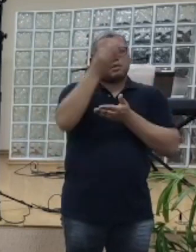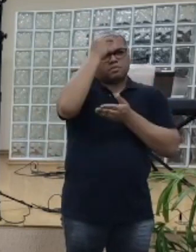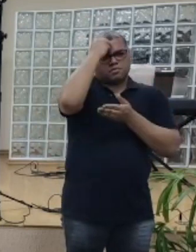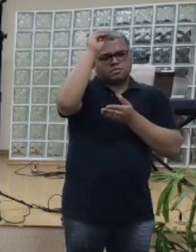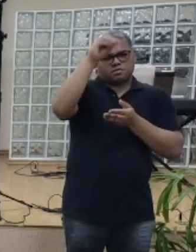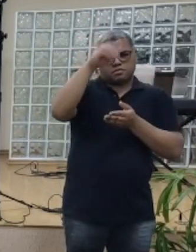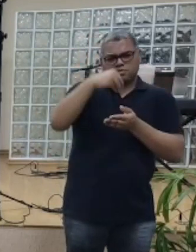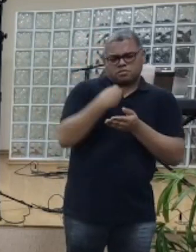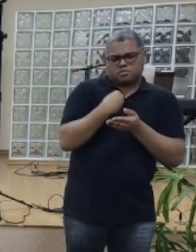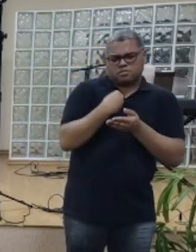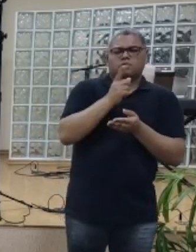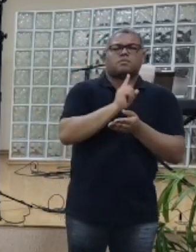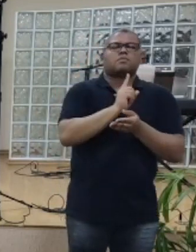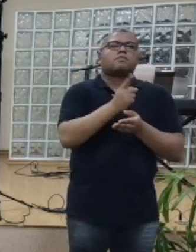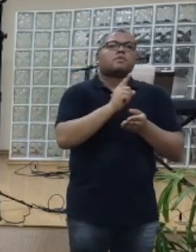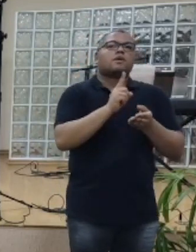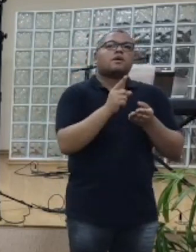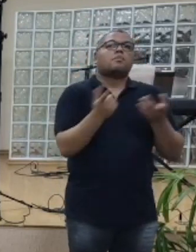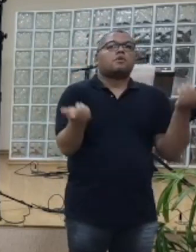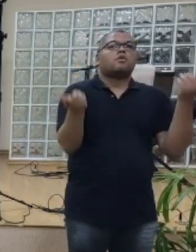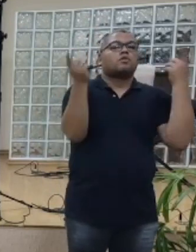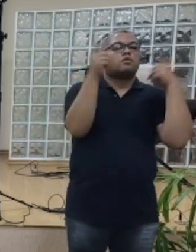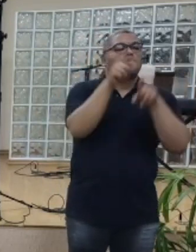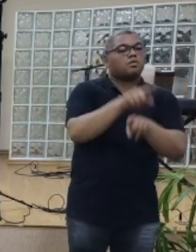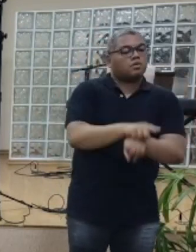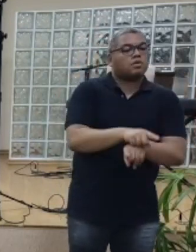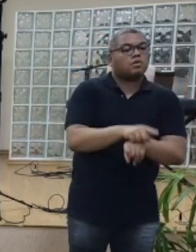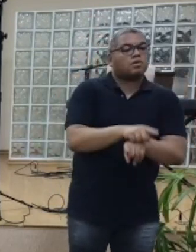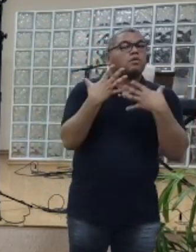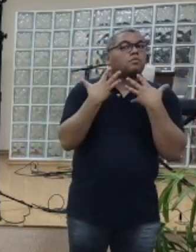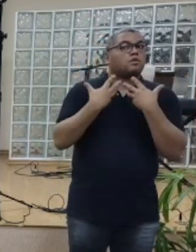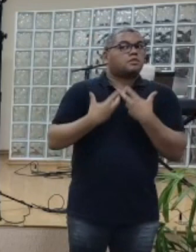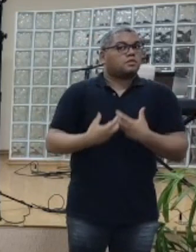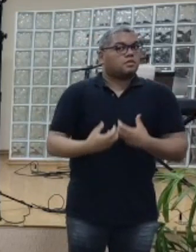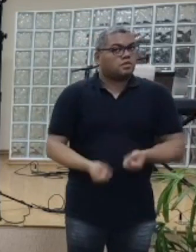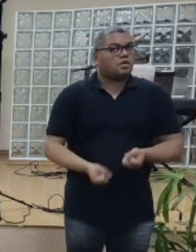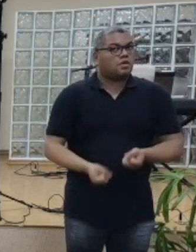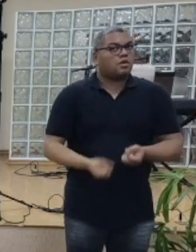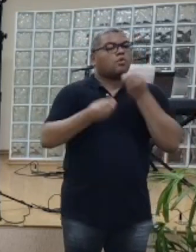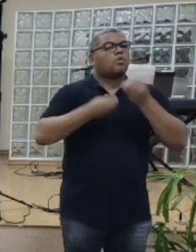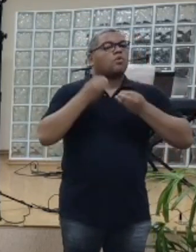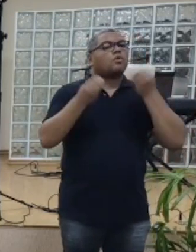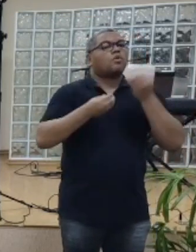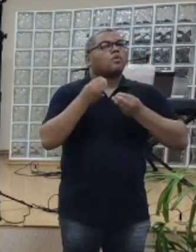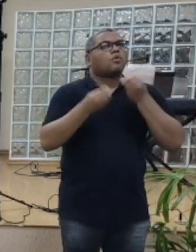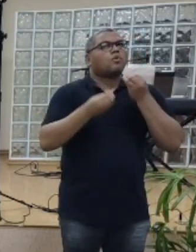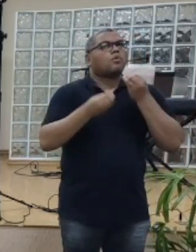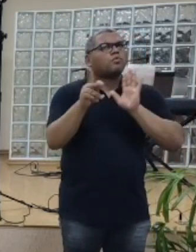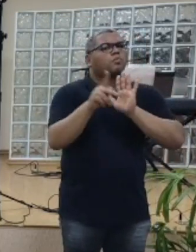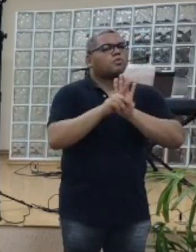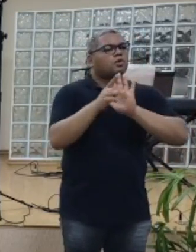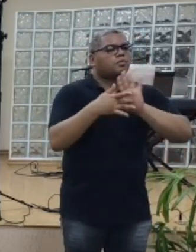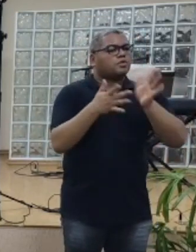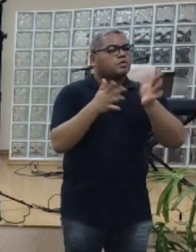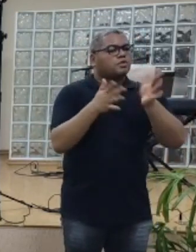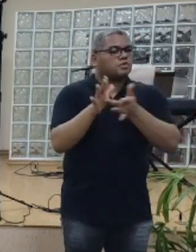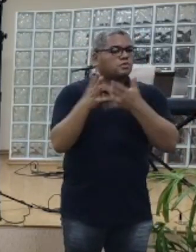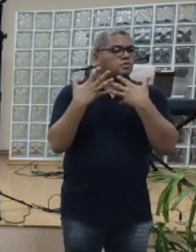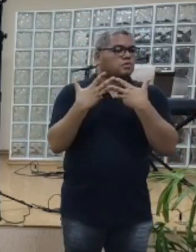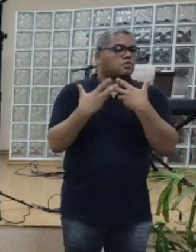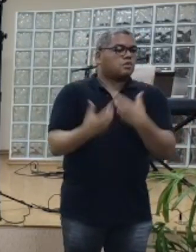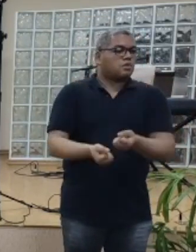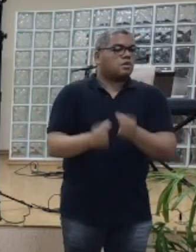nem desgosto. Pelo contrário, me receberam como anjo de Deus, como o próprio Cristo Jesus. O